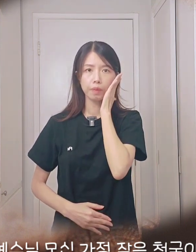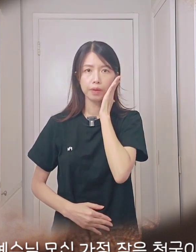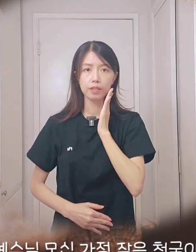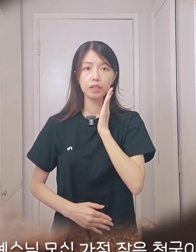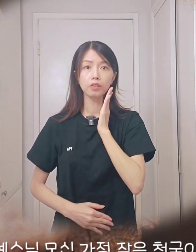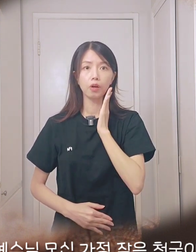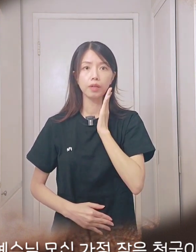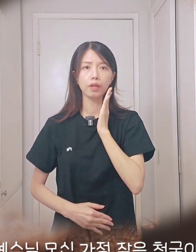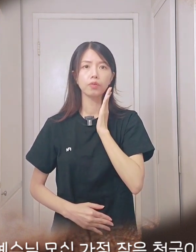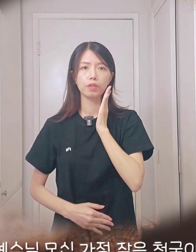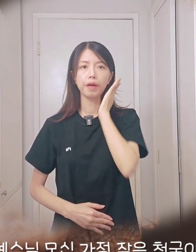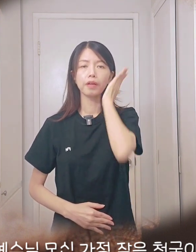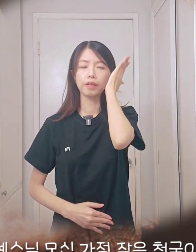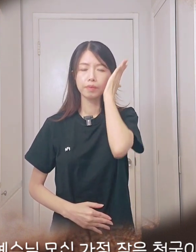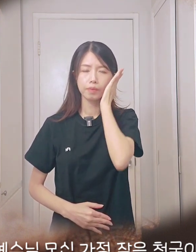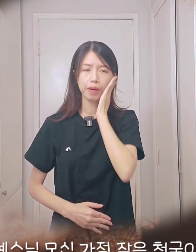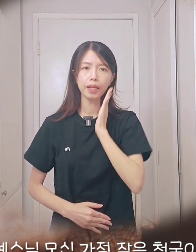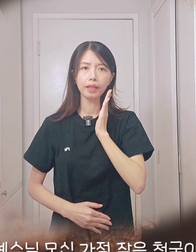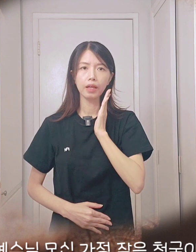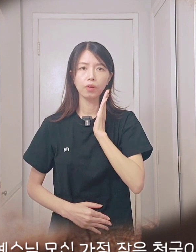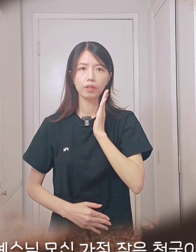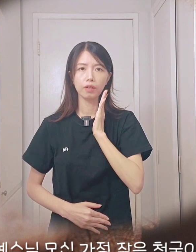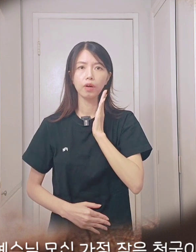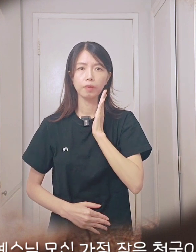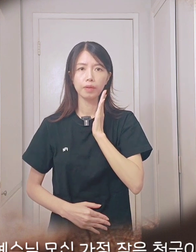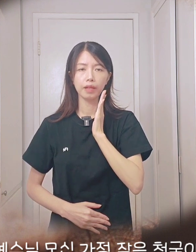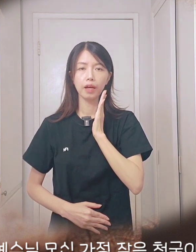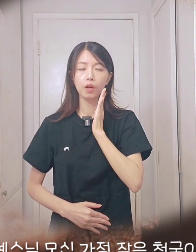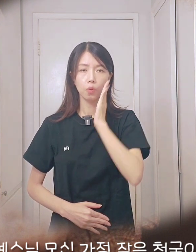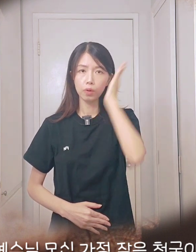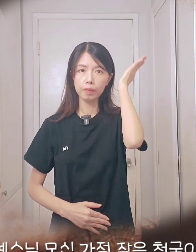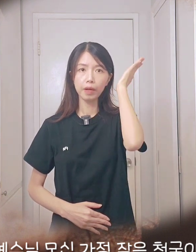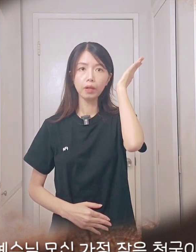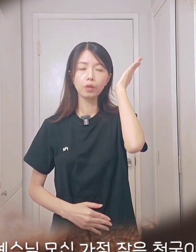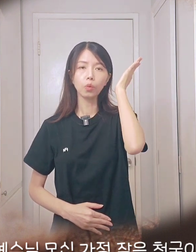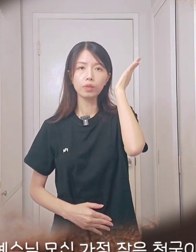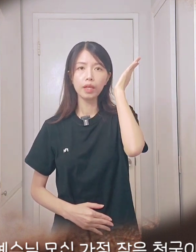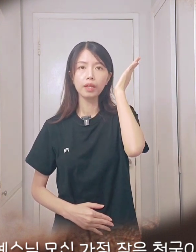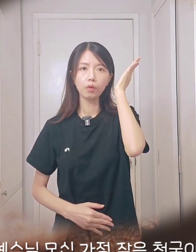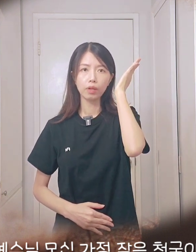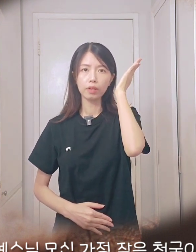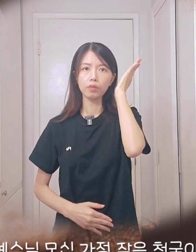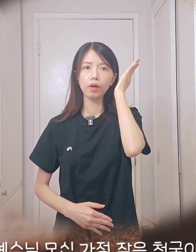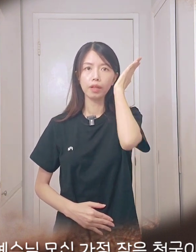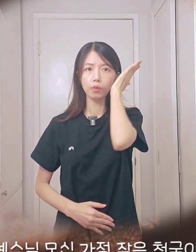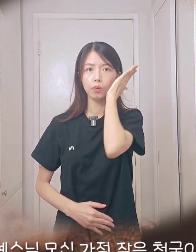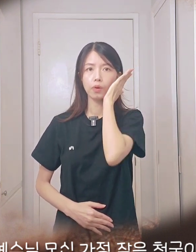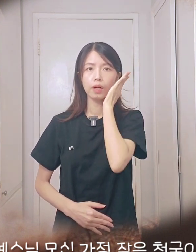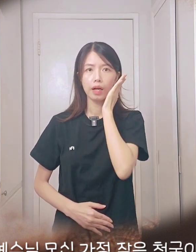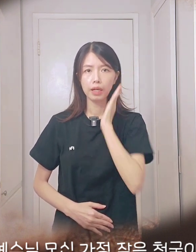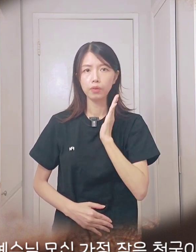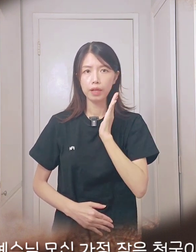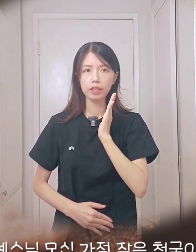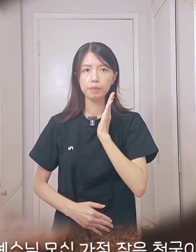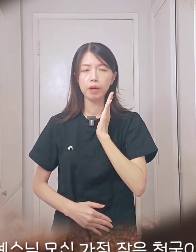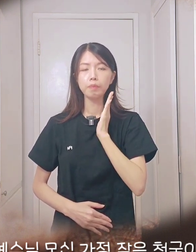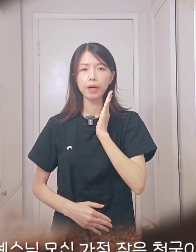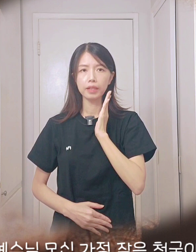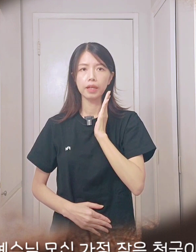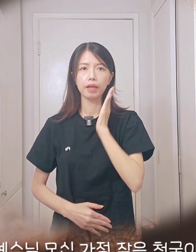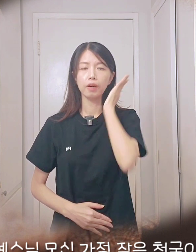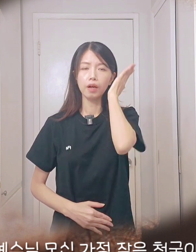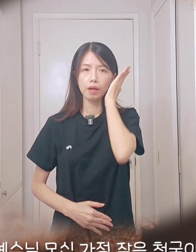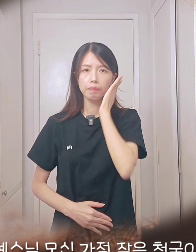오른쪽 뺨에 스쳐서 내려주시면 파랗다라고 한 뜻의 수어가 됩니다. 올리면 녹색이라고 한 뜻의 수어가 되고 아래로